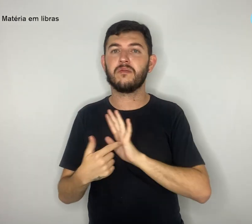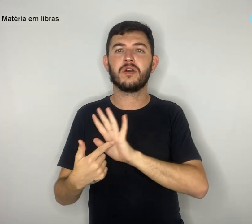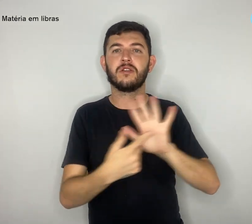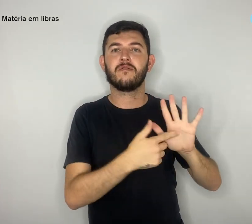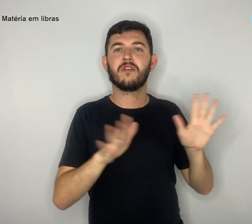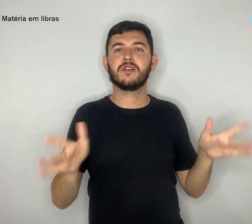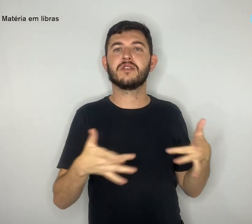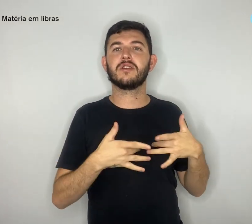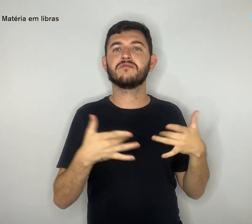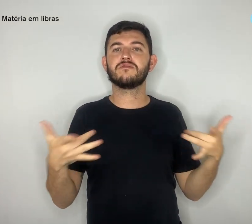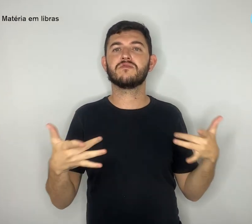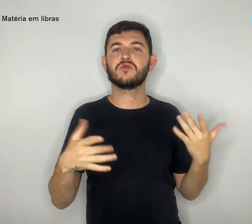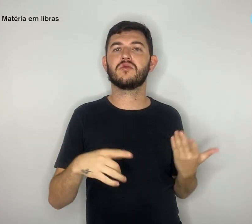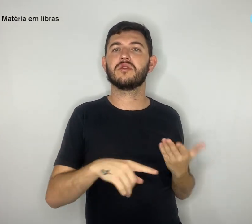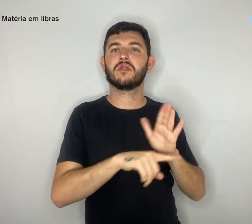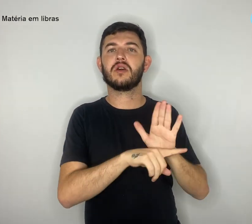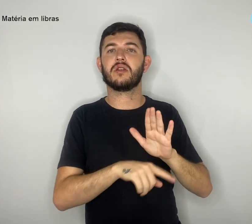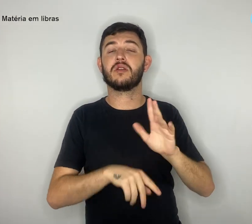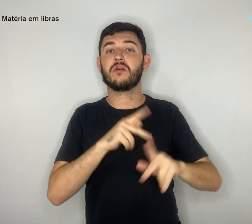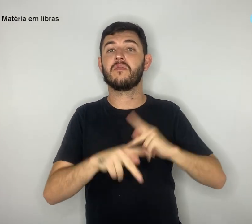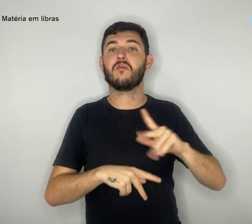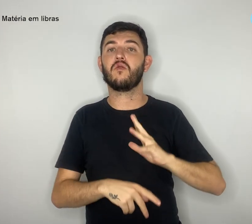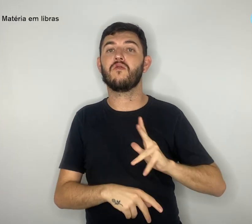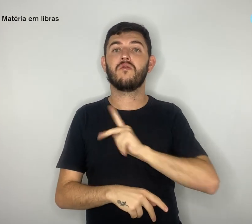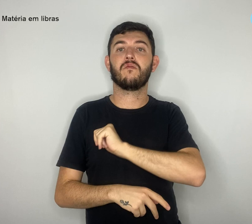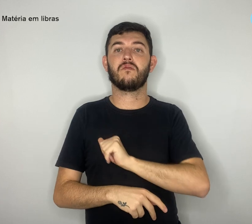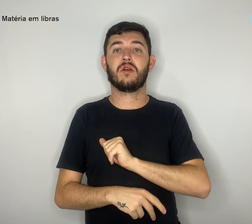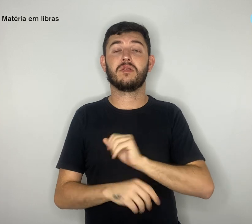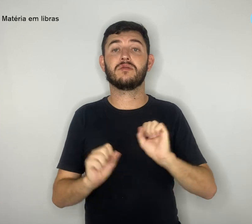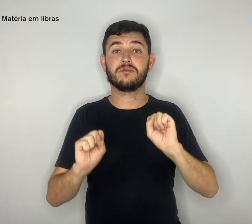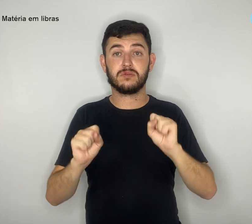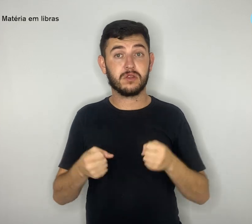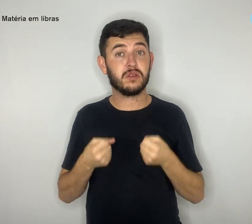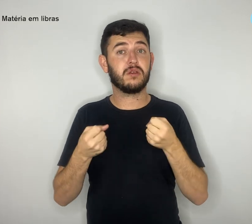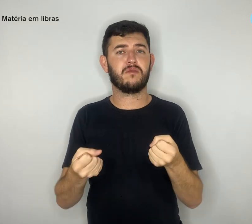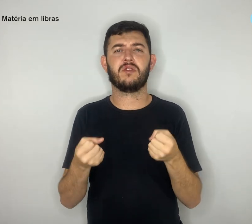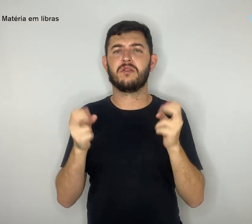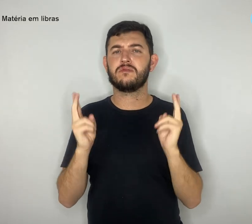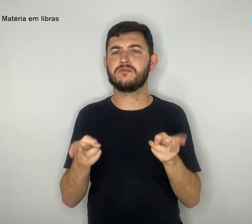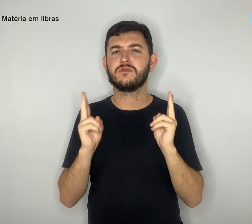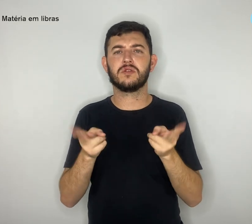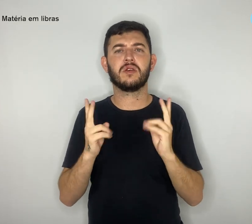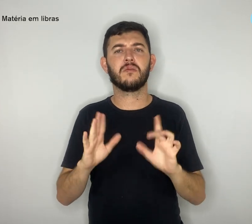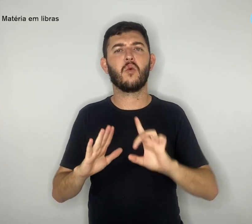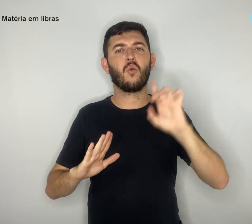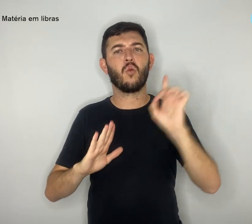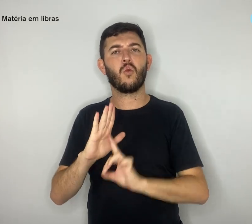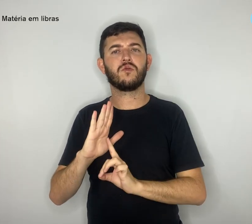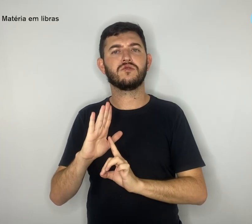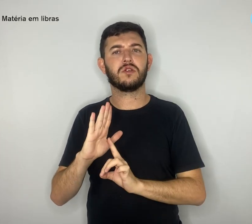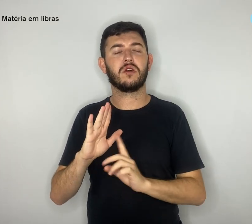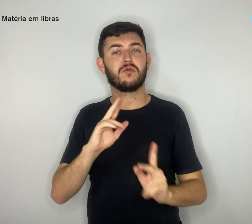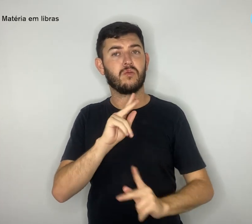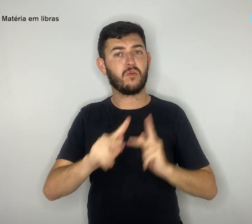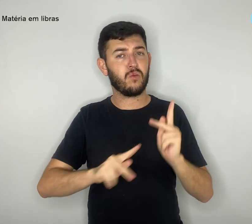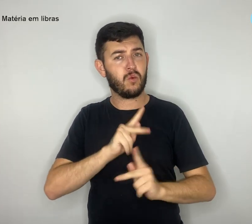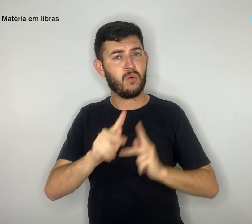solidariedade ao povo palestino, defendendo desde sempre o direito tanto do povo